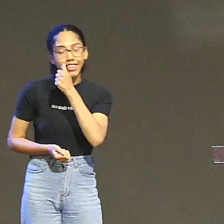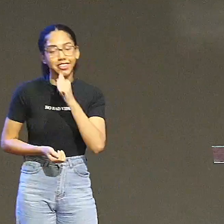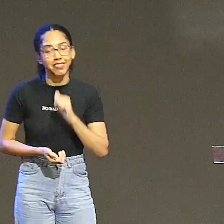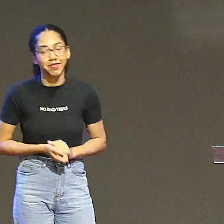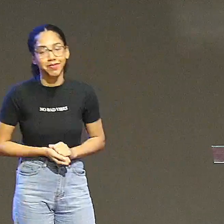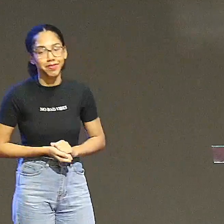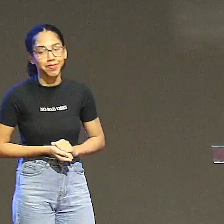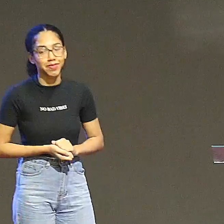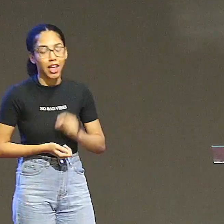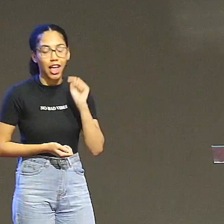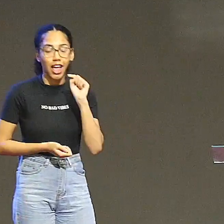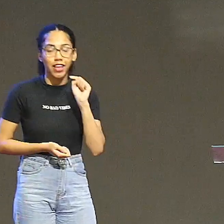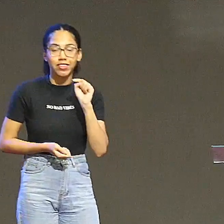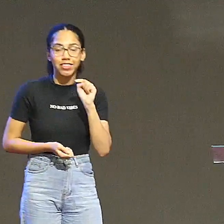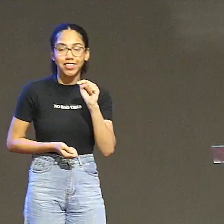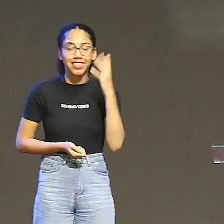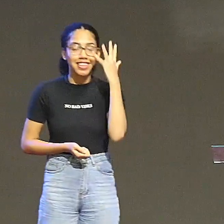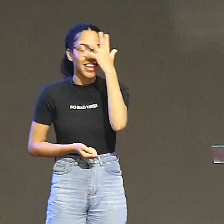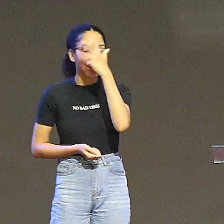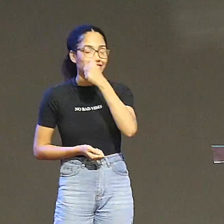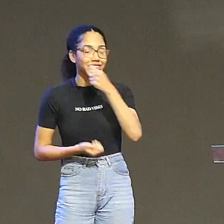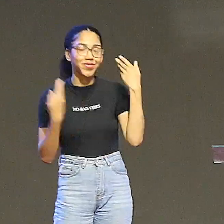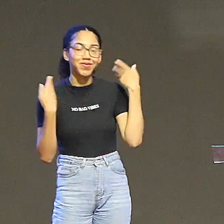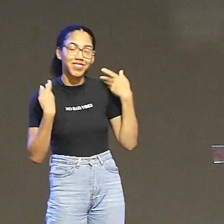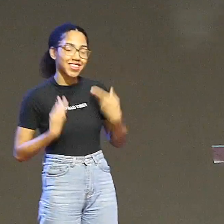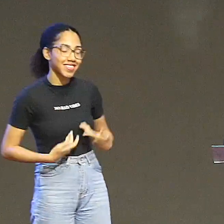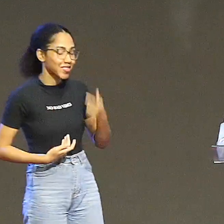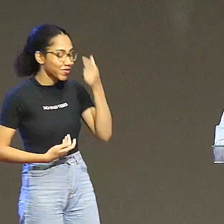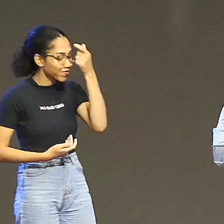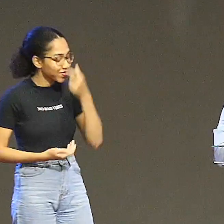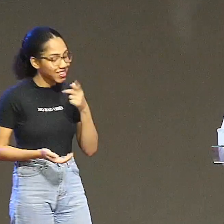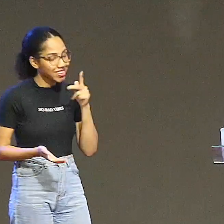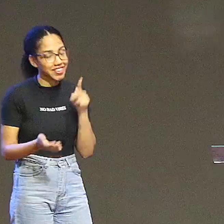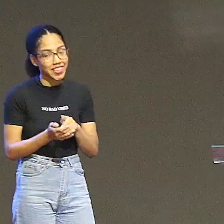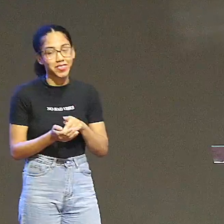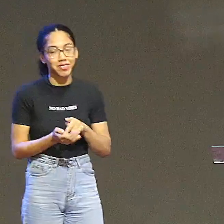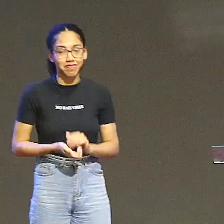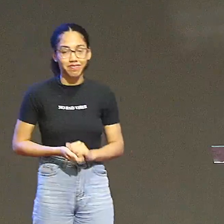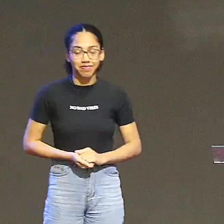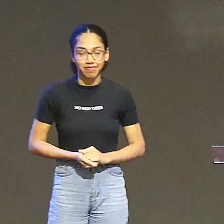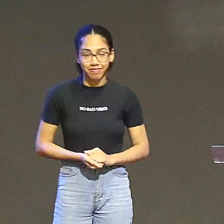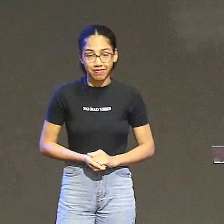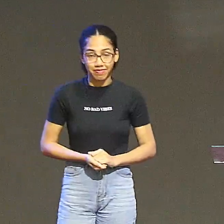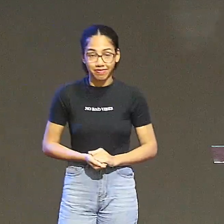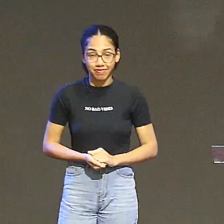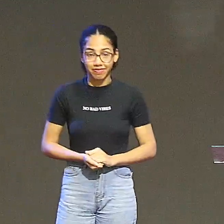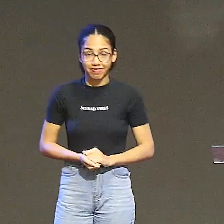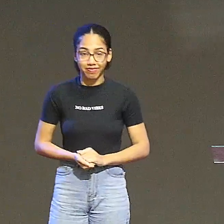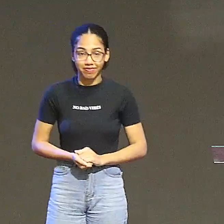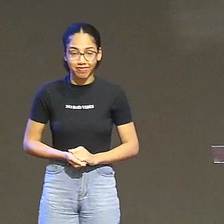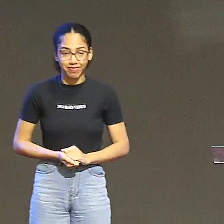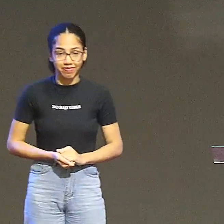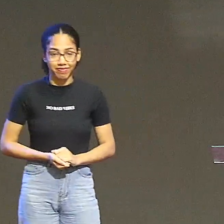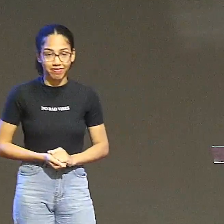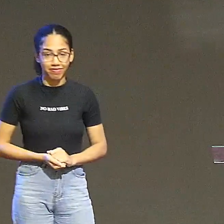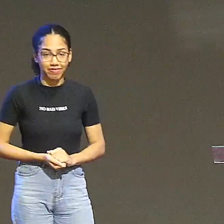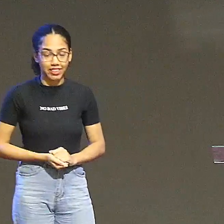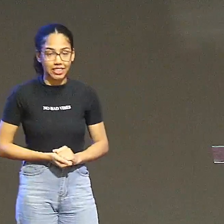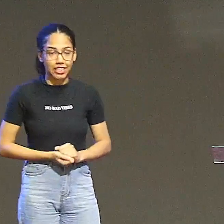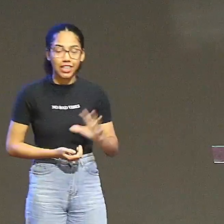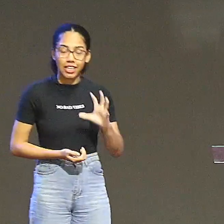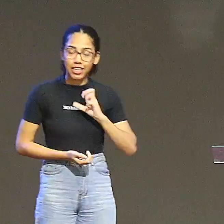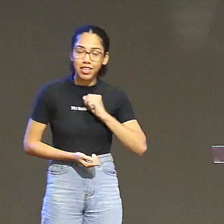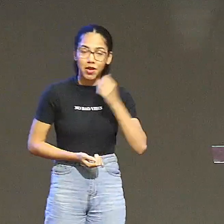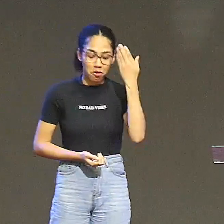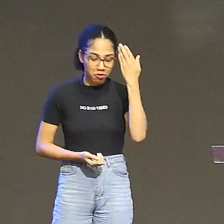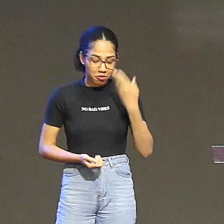você fala Obrigada aí por dentro fala de fato eu sou isso aí tem que ter uma autoestima e tem que ser